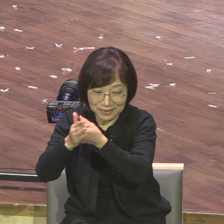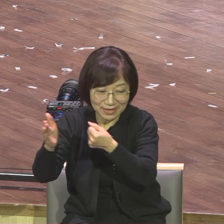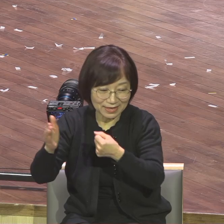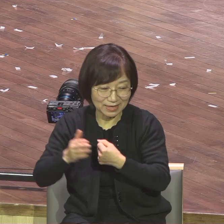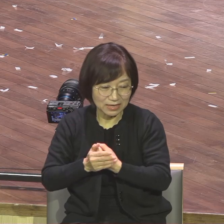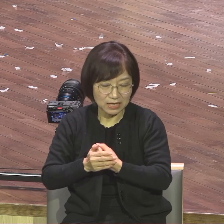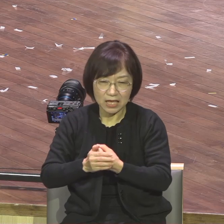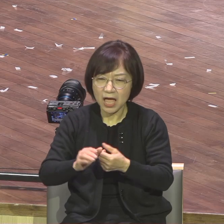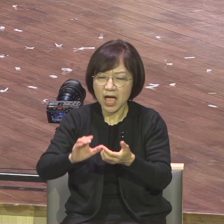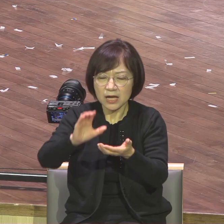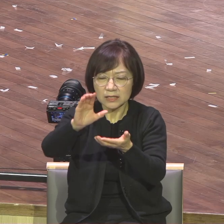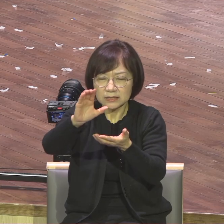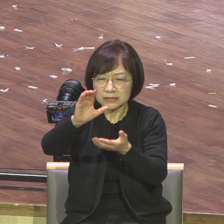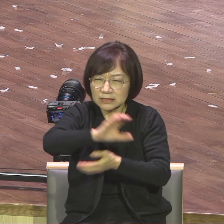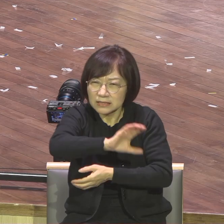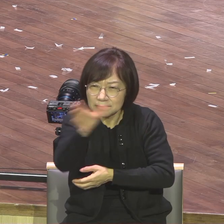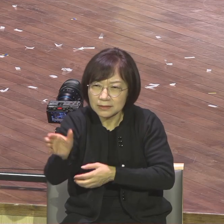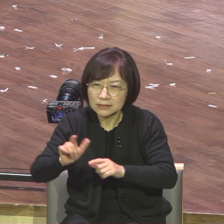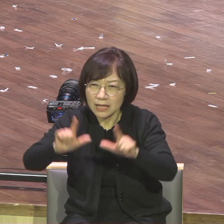크리스마스 의미를 변질시키려고